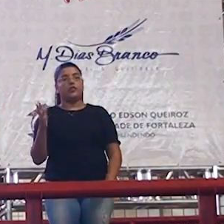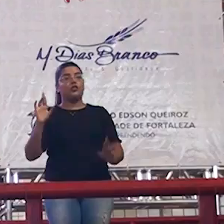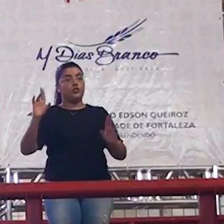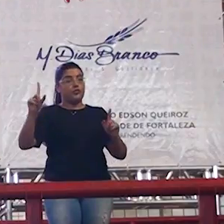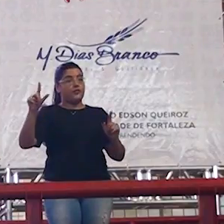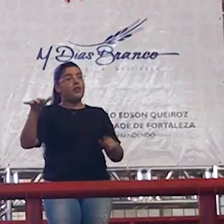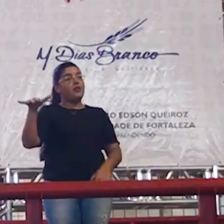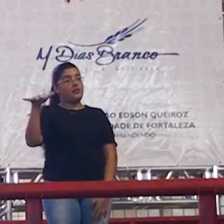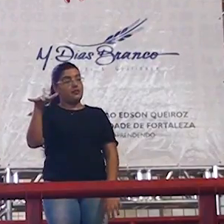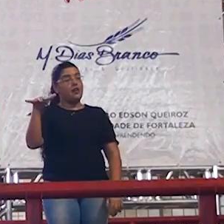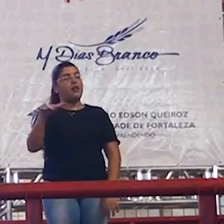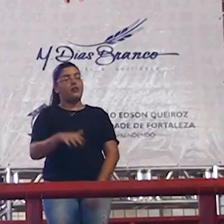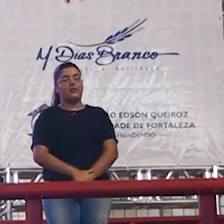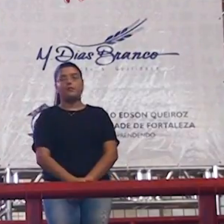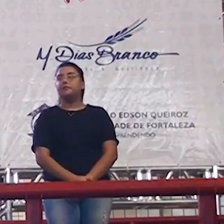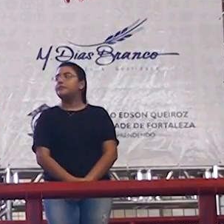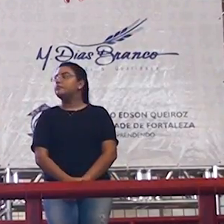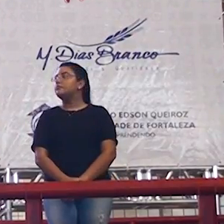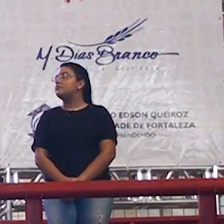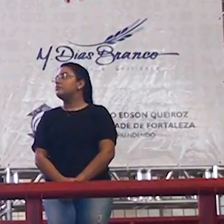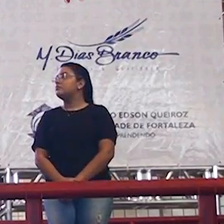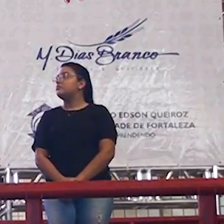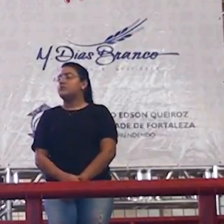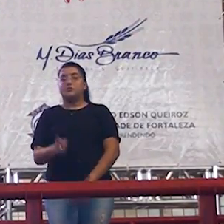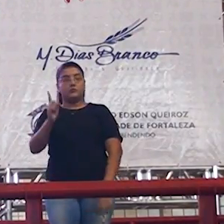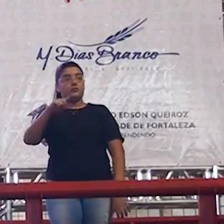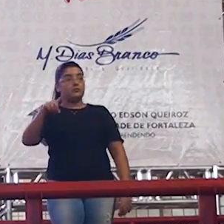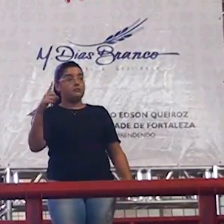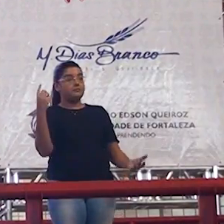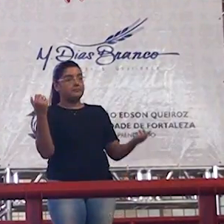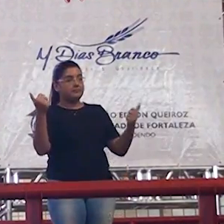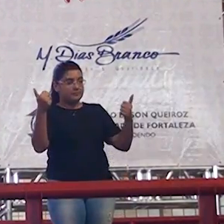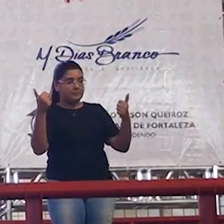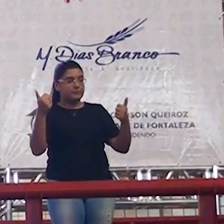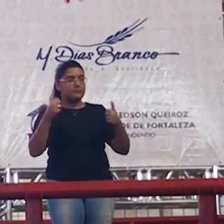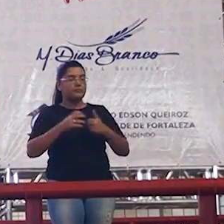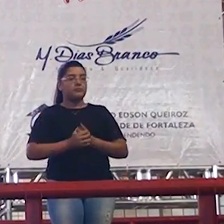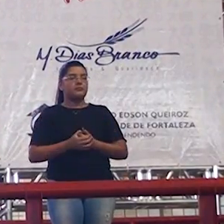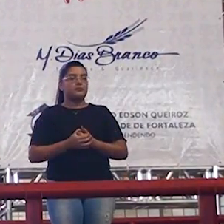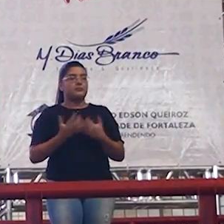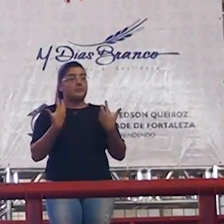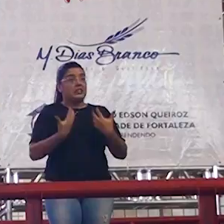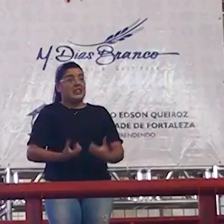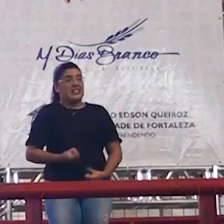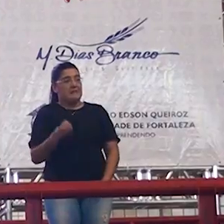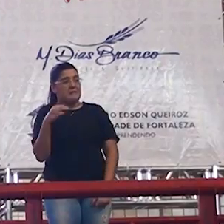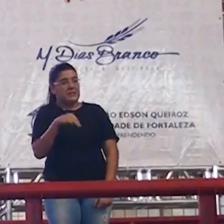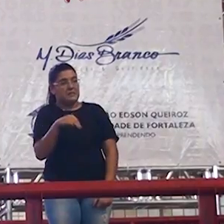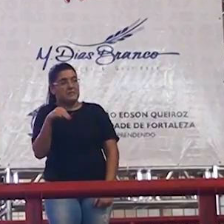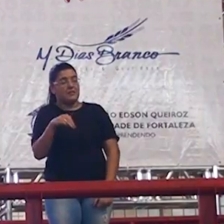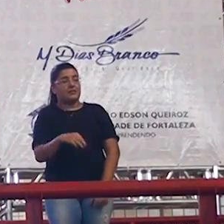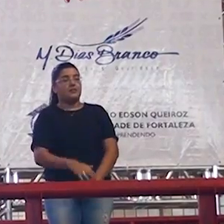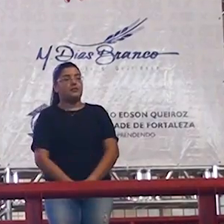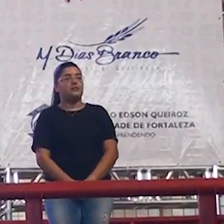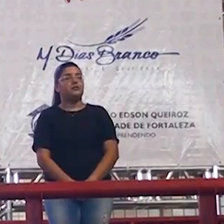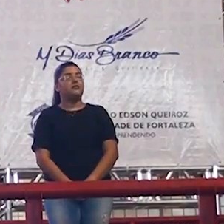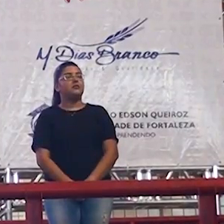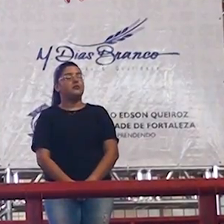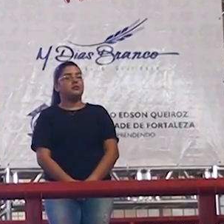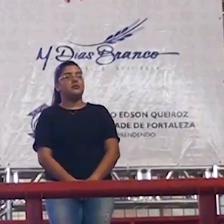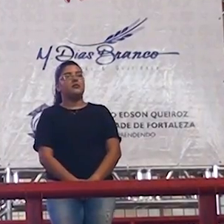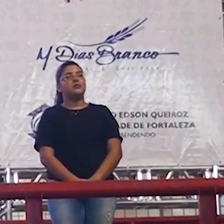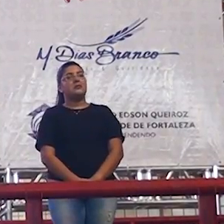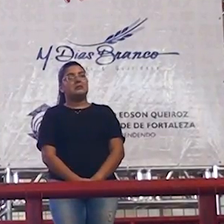estas áreas. Estão comigo aí, pessoal? Ou estão cansados de matemática?